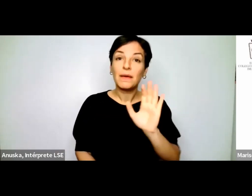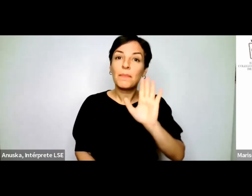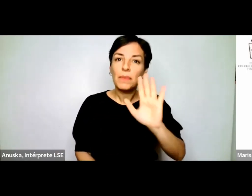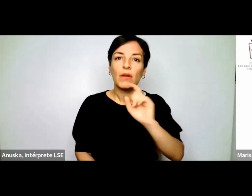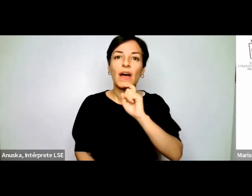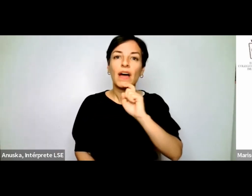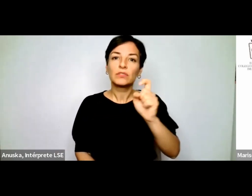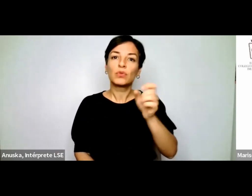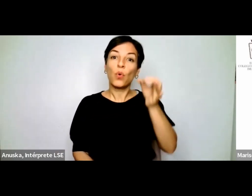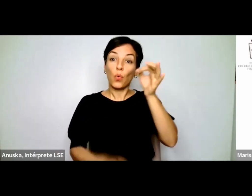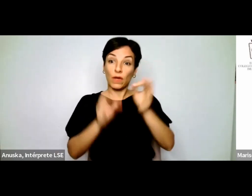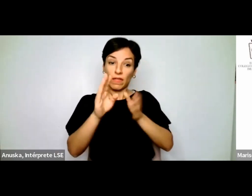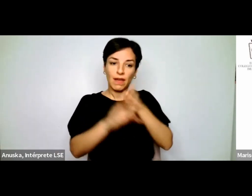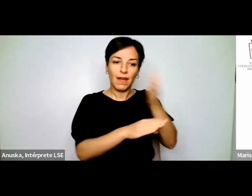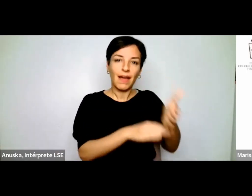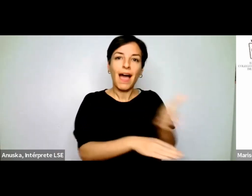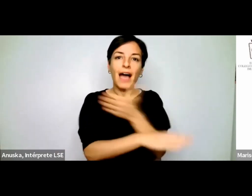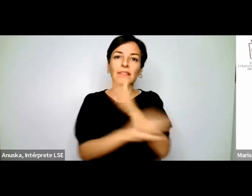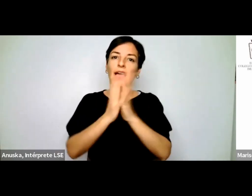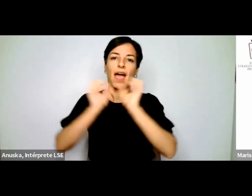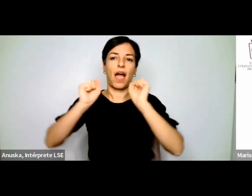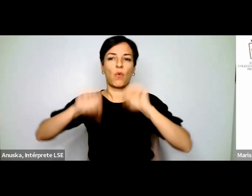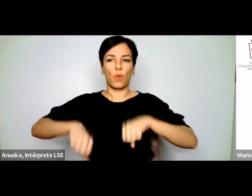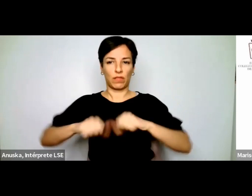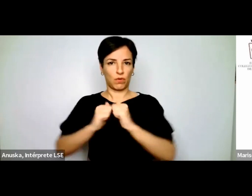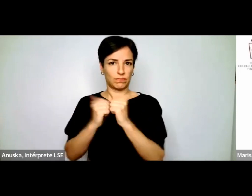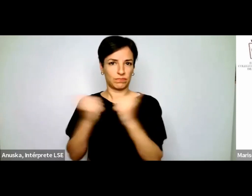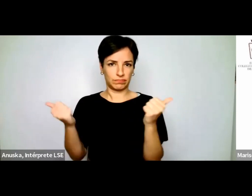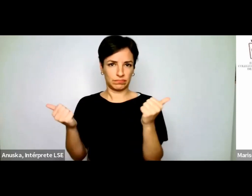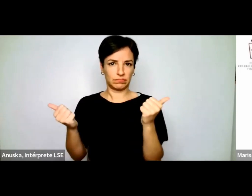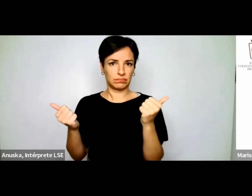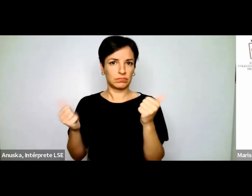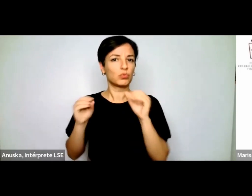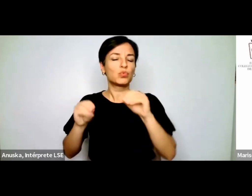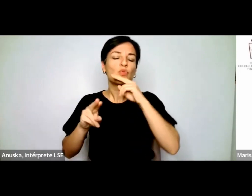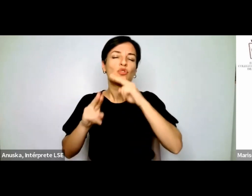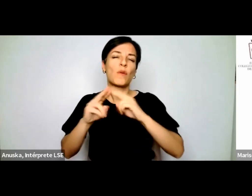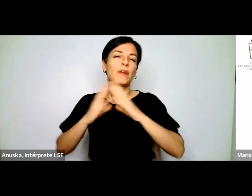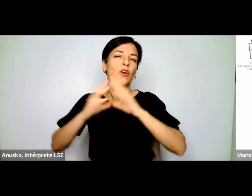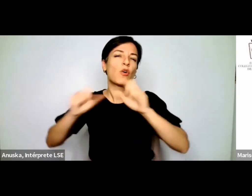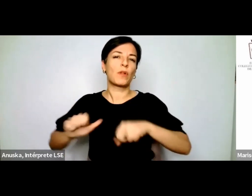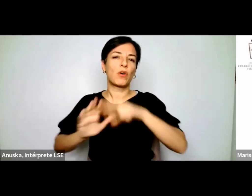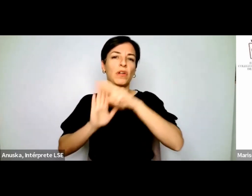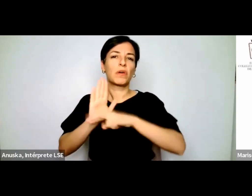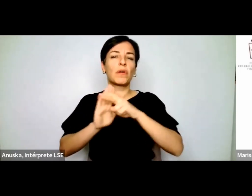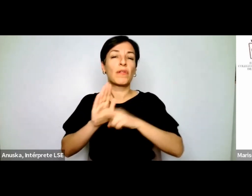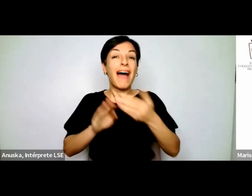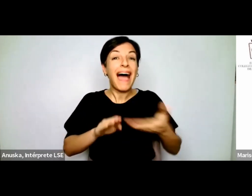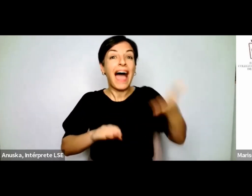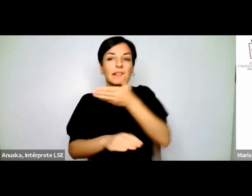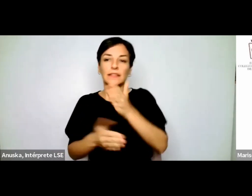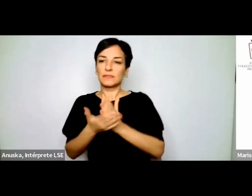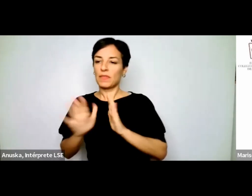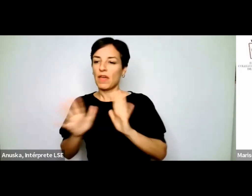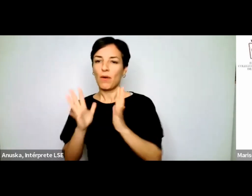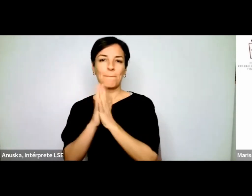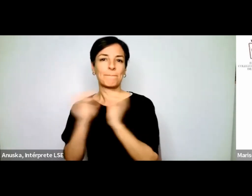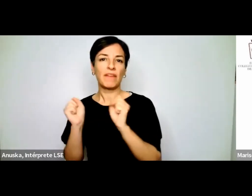con un acuerdo de divorcio, que es el convenio regulador, se puede acudir ya pactado en mediación, es decir, yo hablo